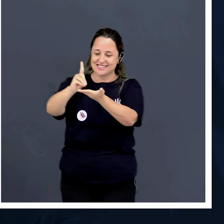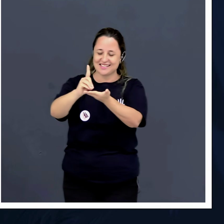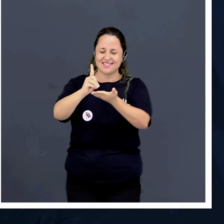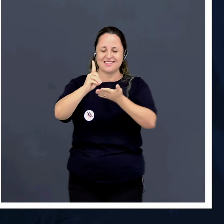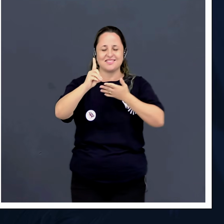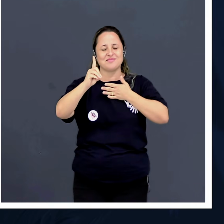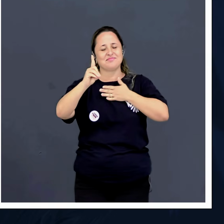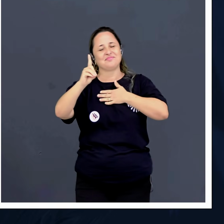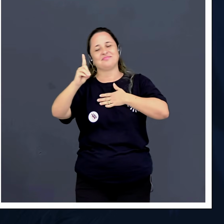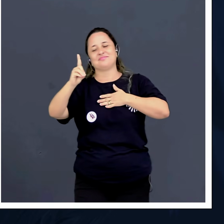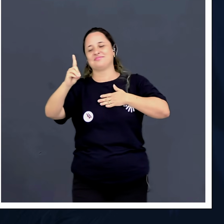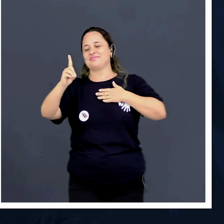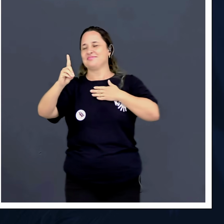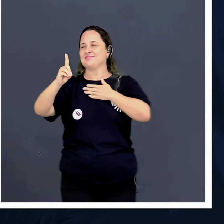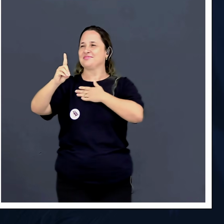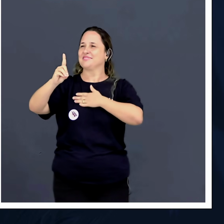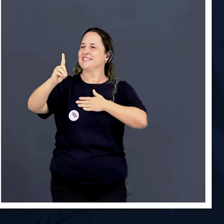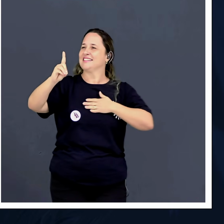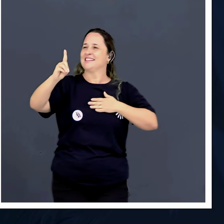presença